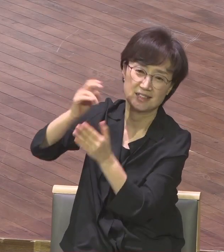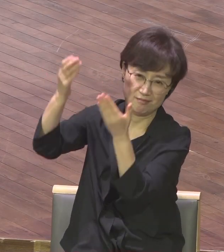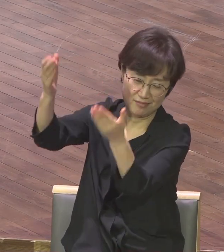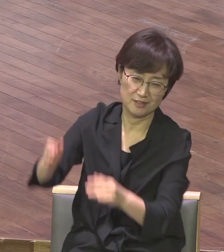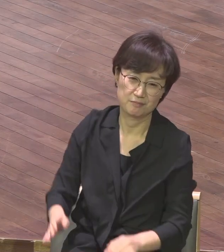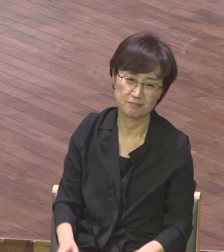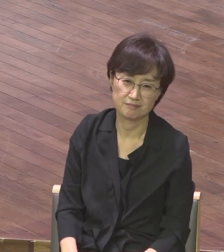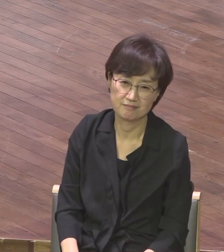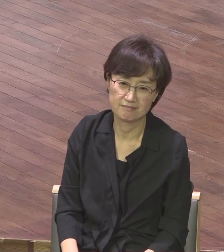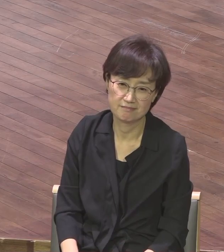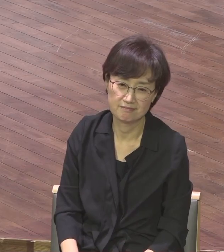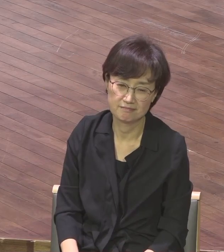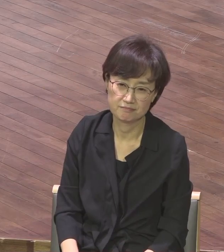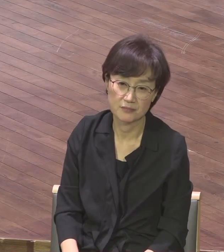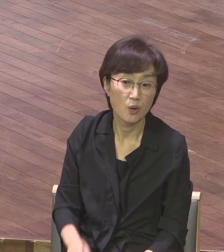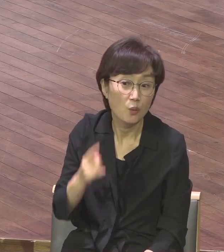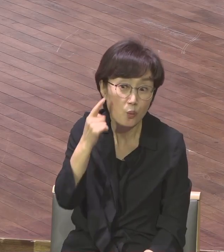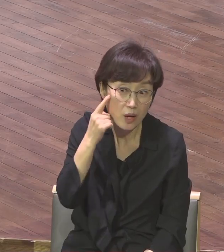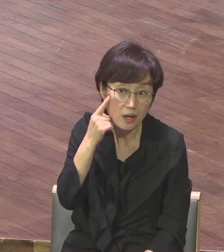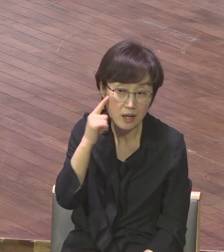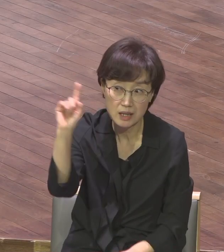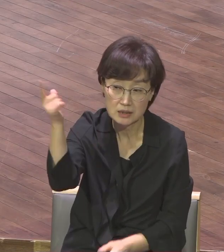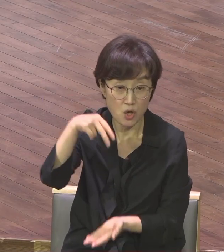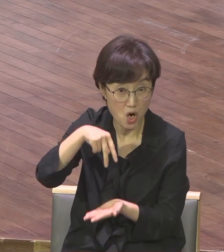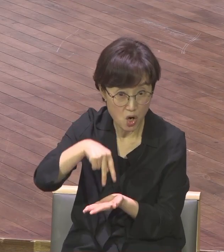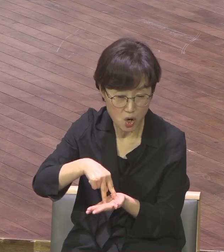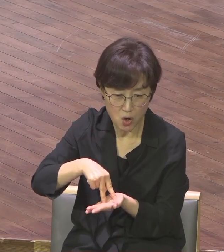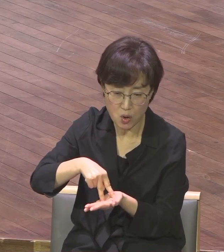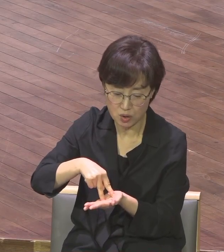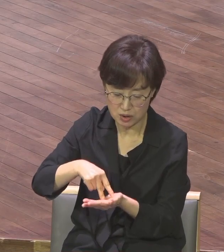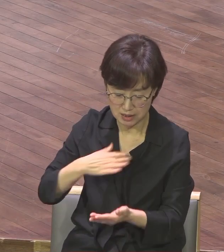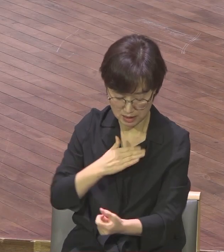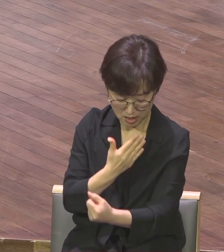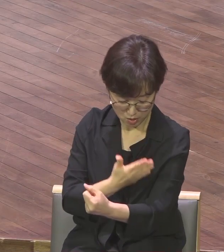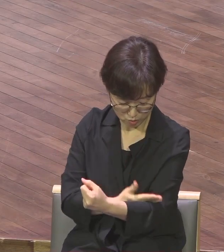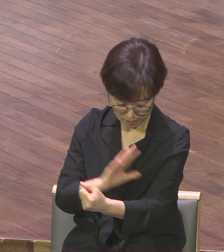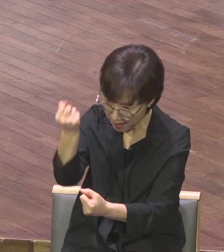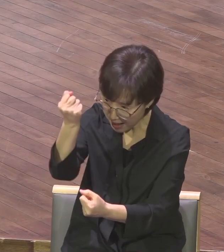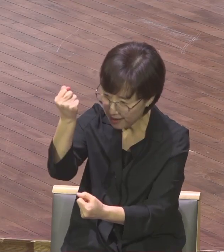다윗은 하나님께서 자기를 권능으로 무장시켜 주시고